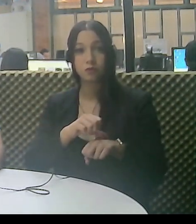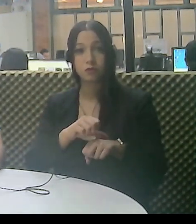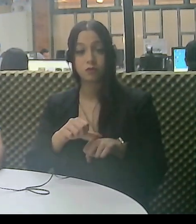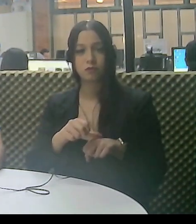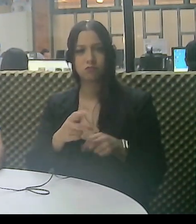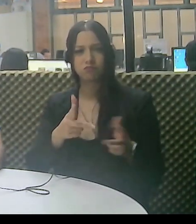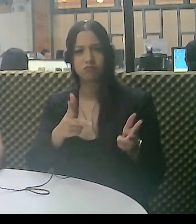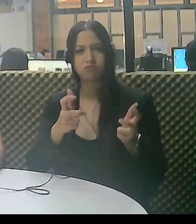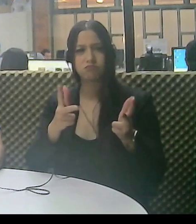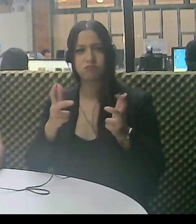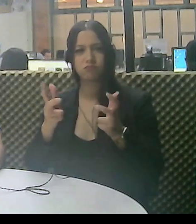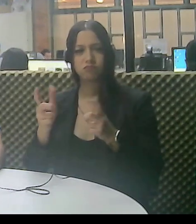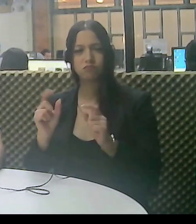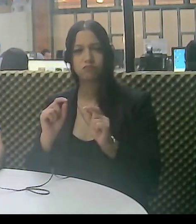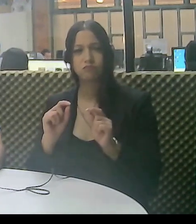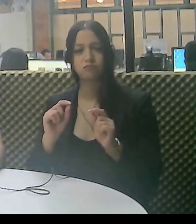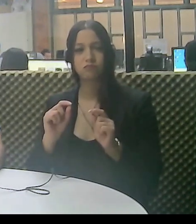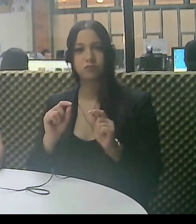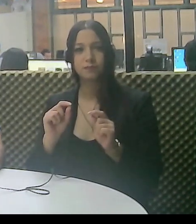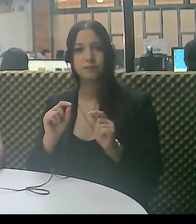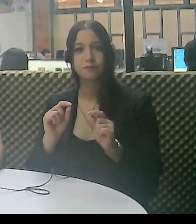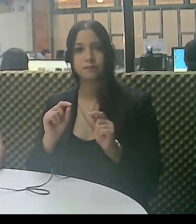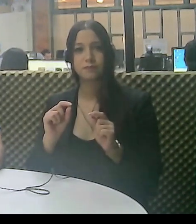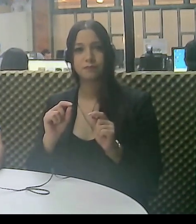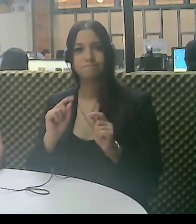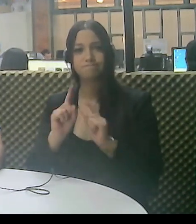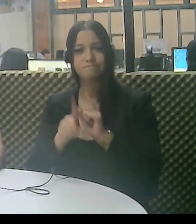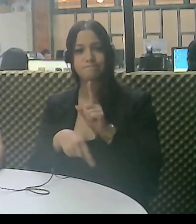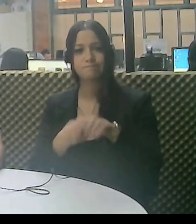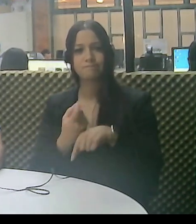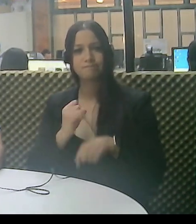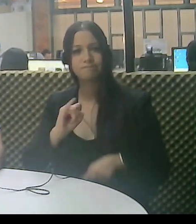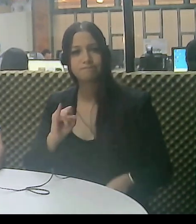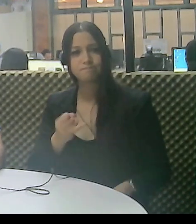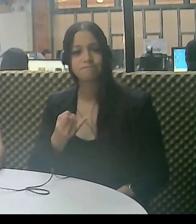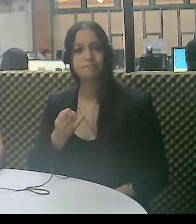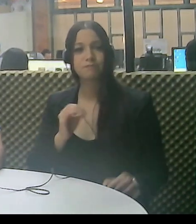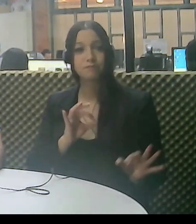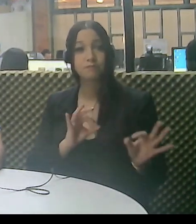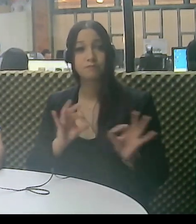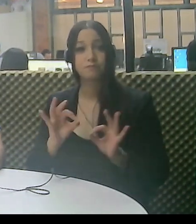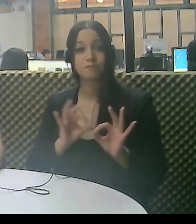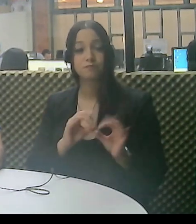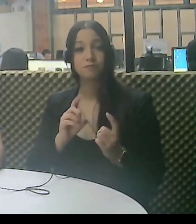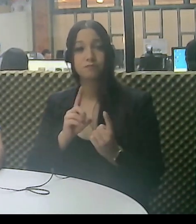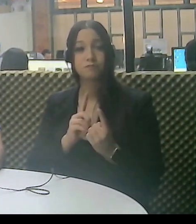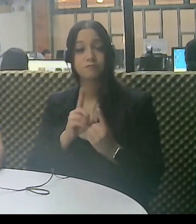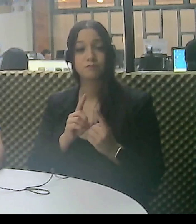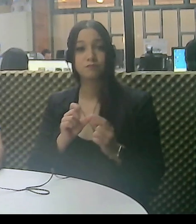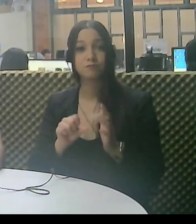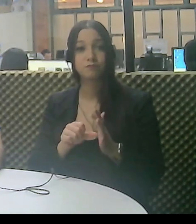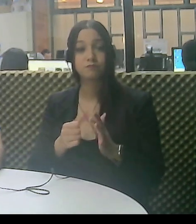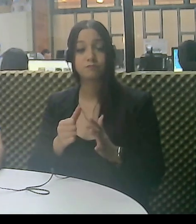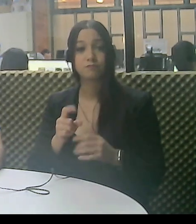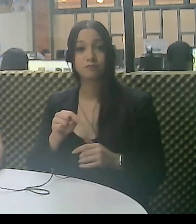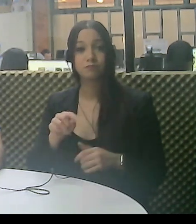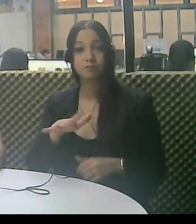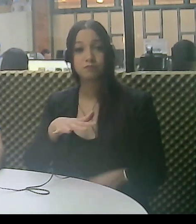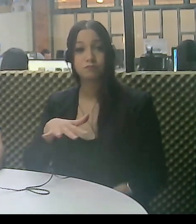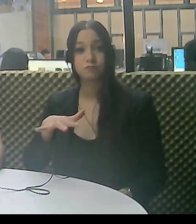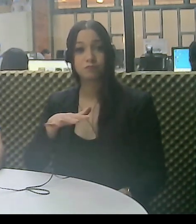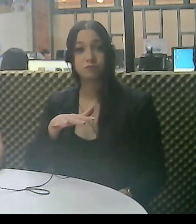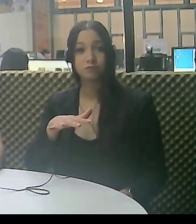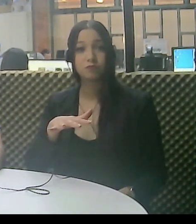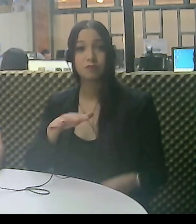eu percebi? Foi a vantagem desse projeto é estar atendendo primeiramente essa comunidade que está